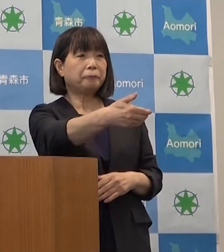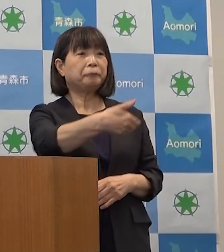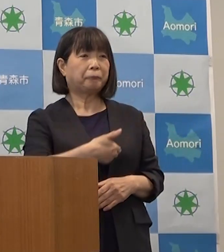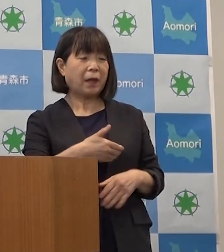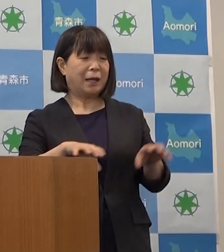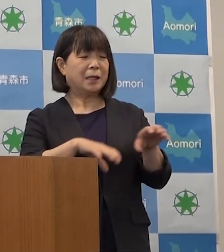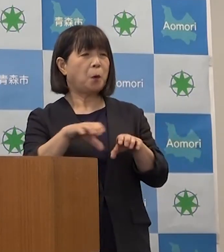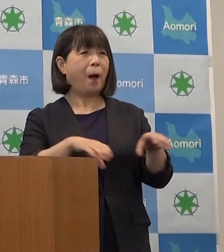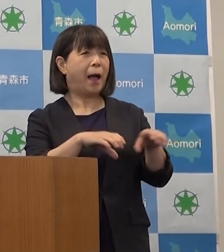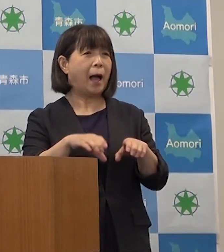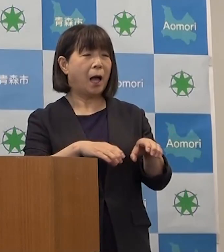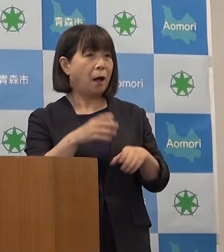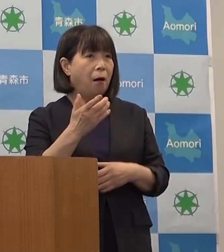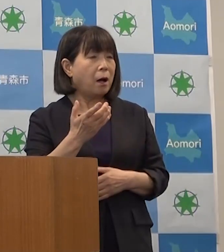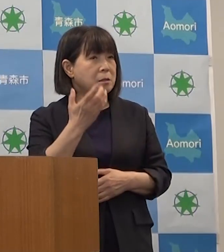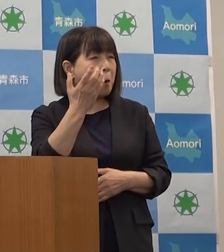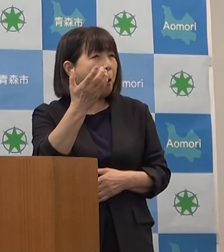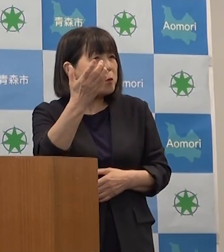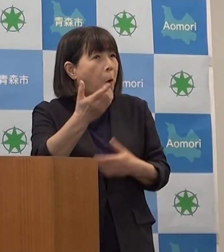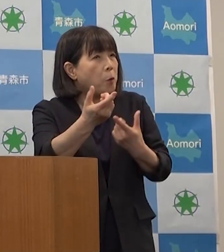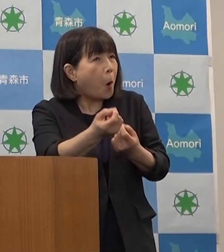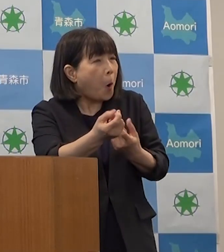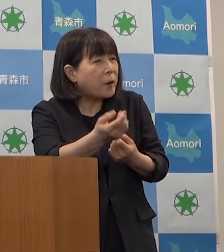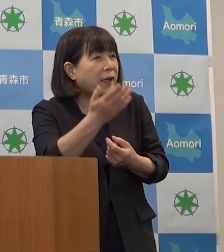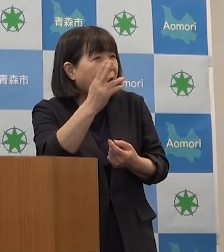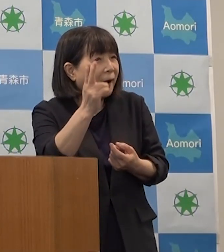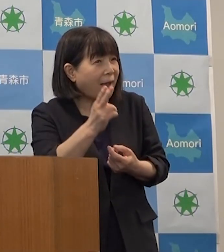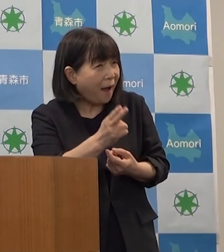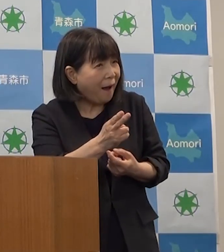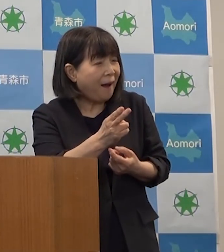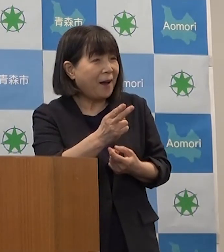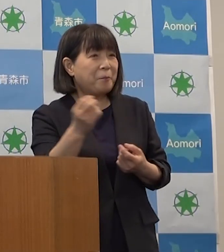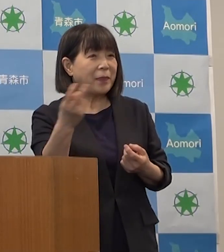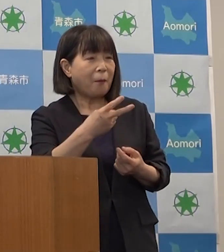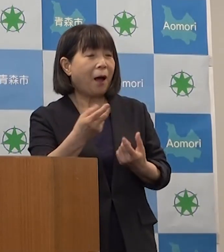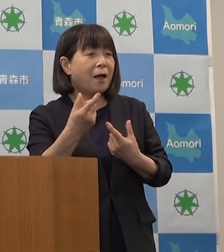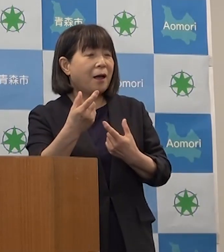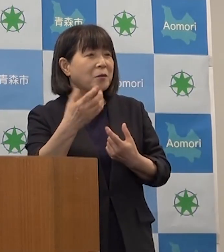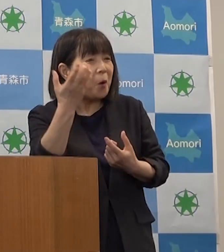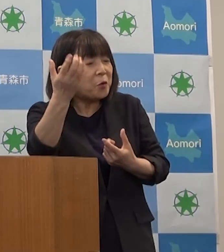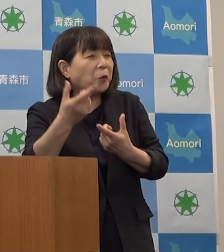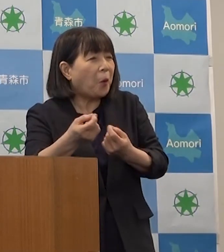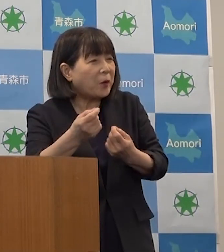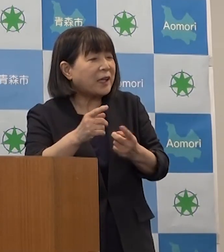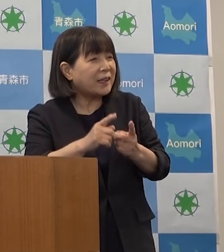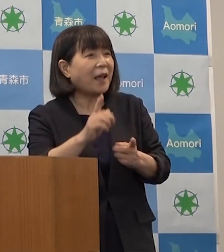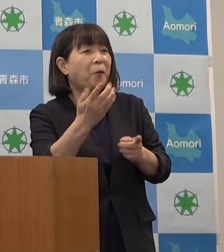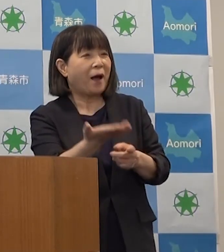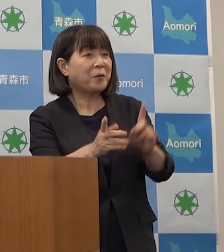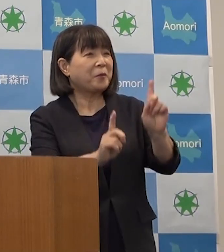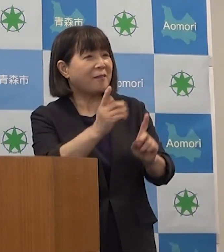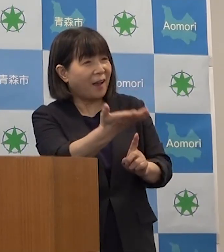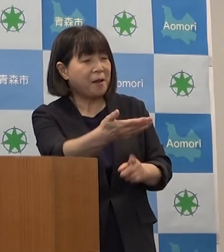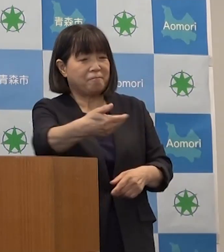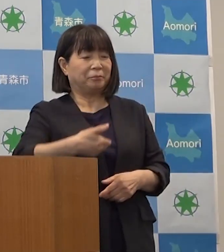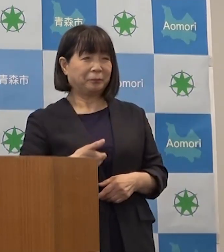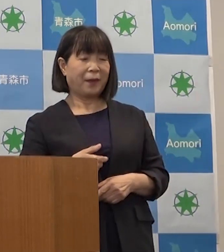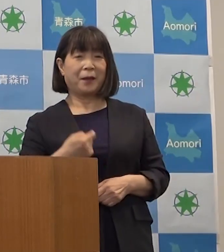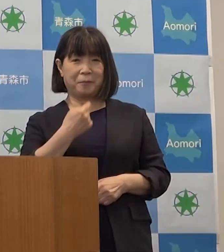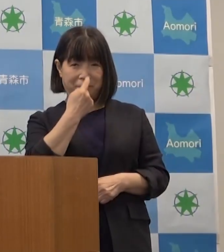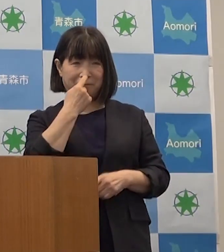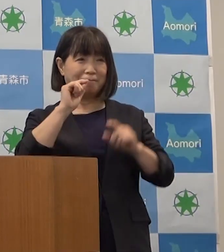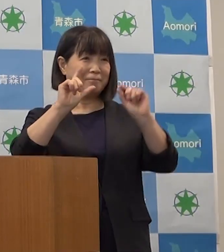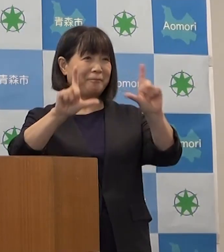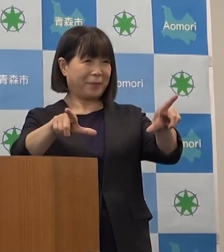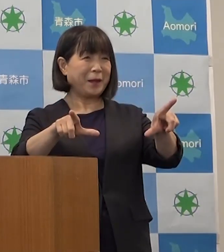関しては想像通りなのか想像以上の忙しさなのか、どんな感じですか。 今までも結構忙しいつもりで